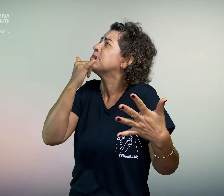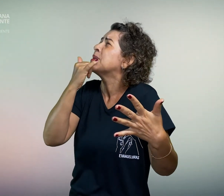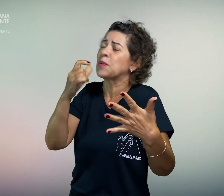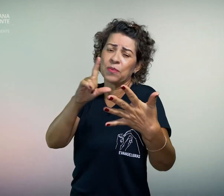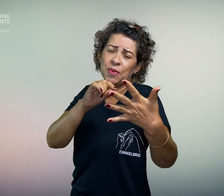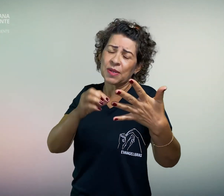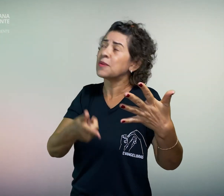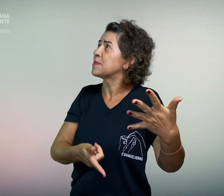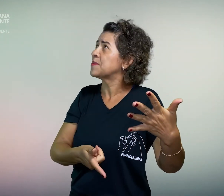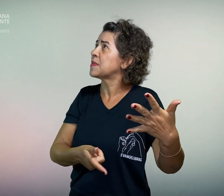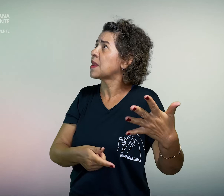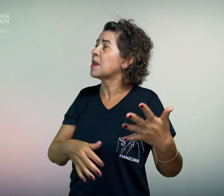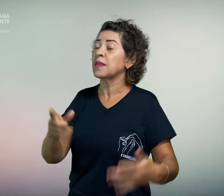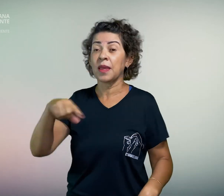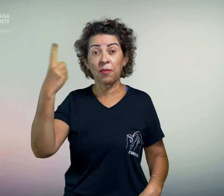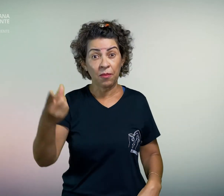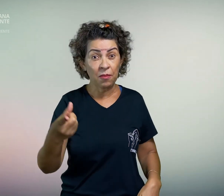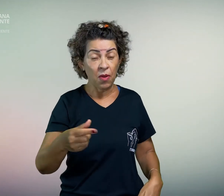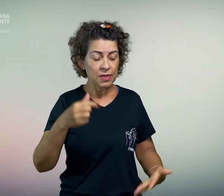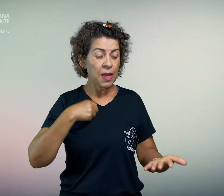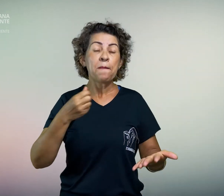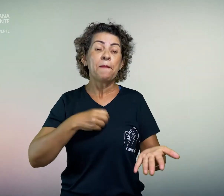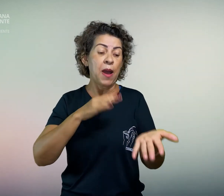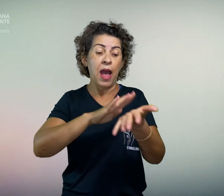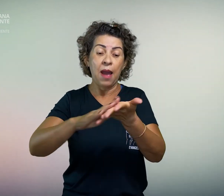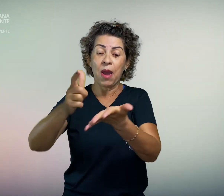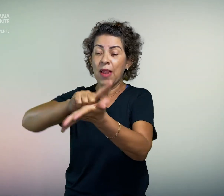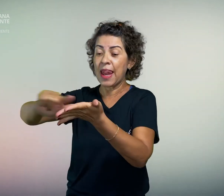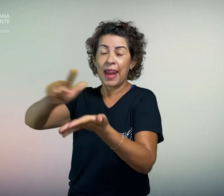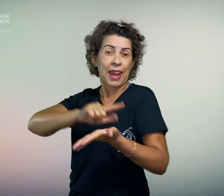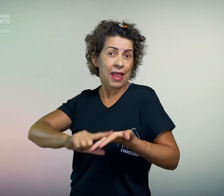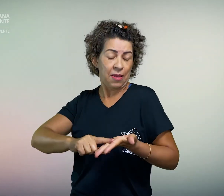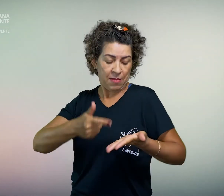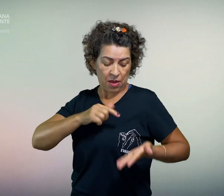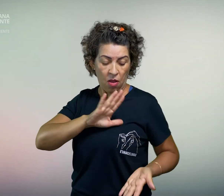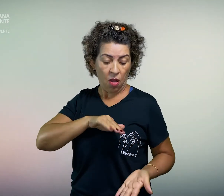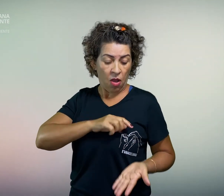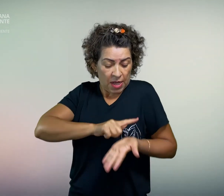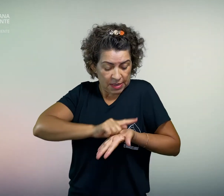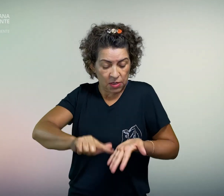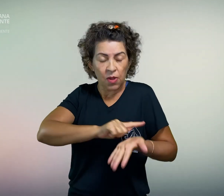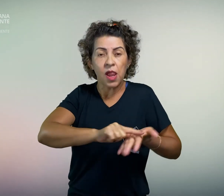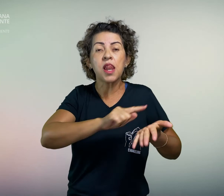Pecadores, limpem as mãos, e vocês que têm a mente